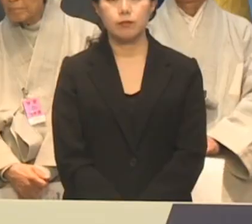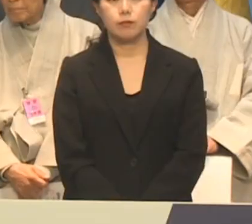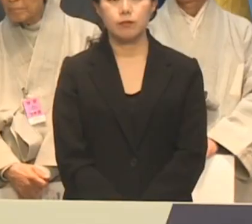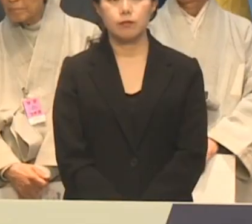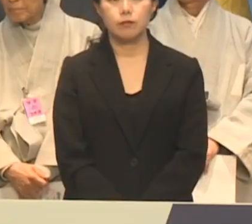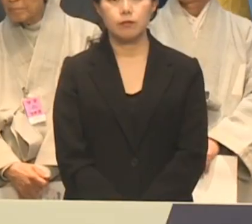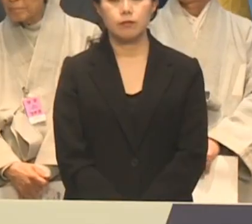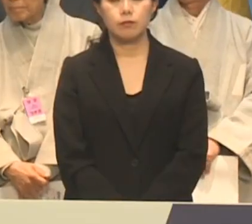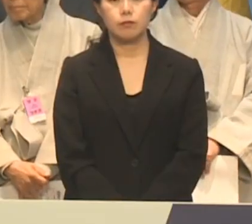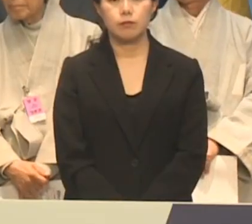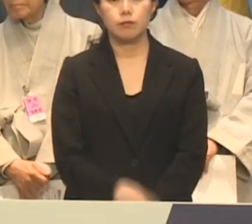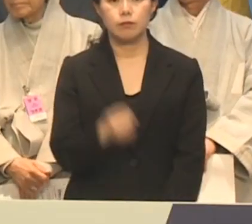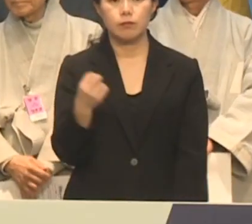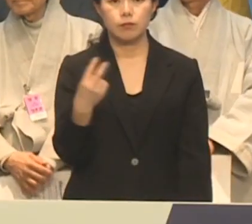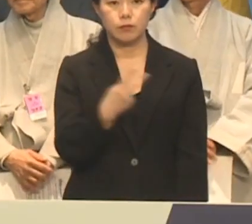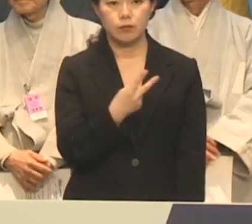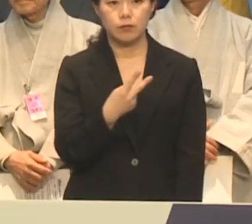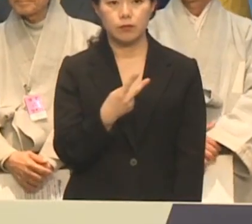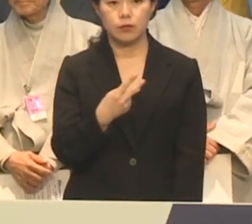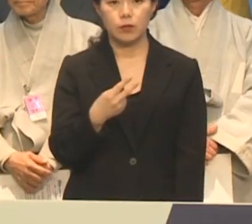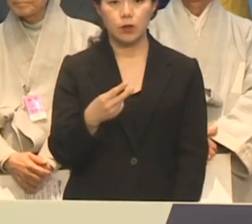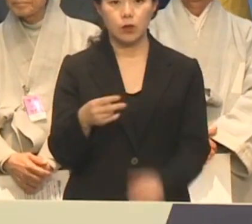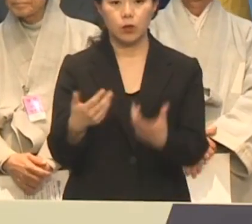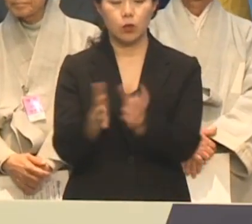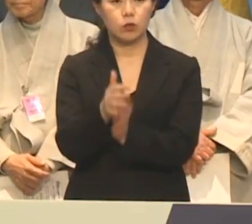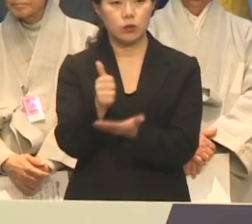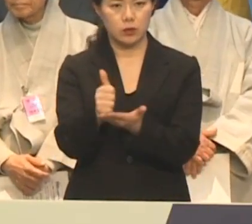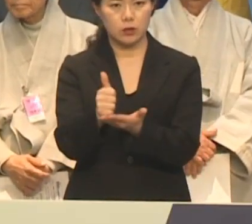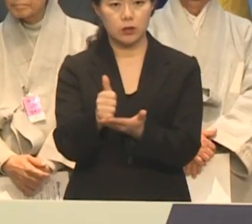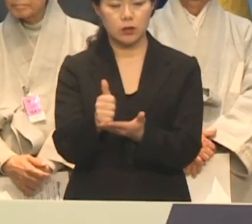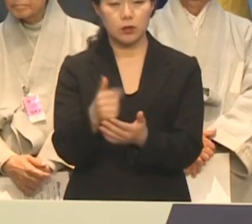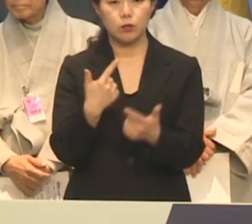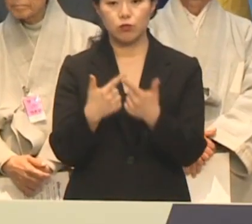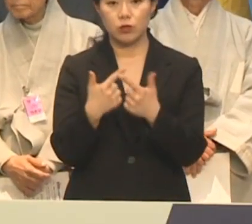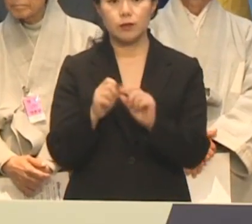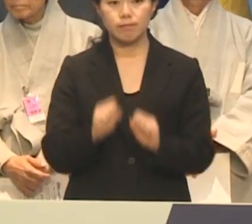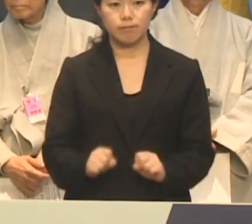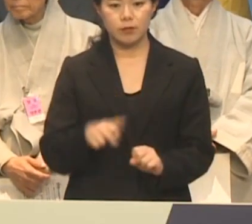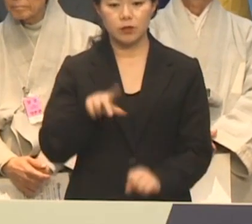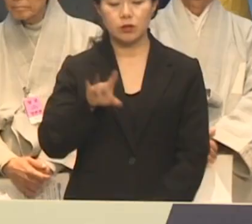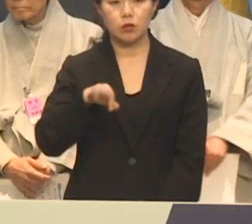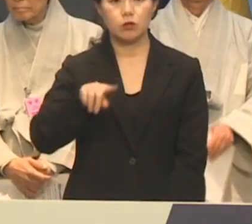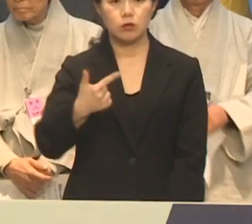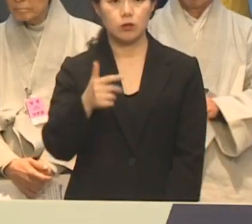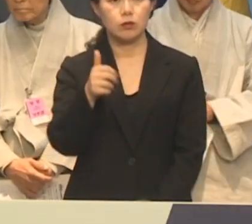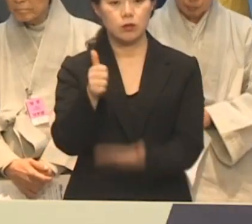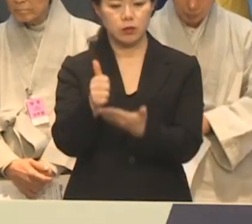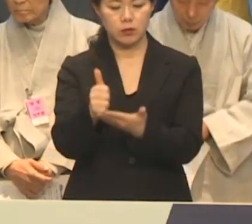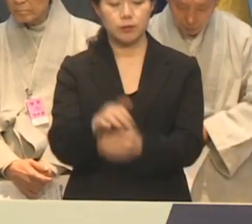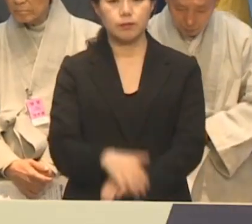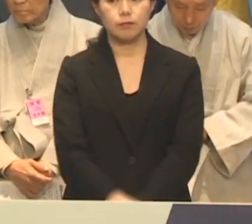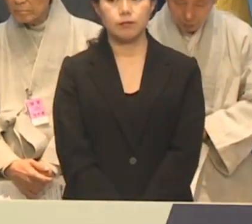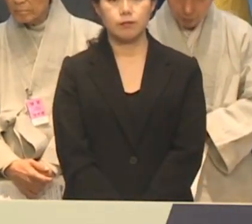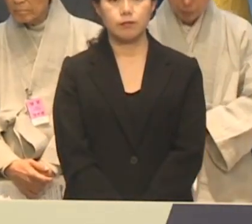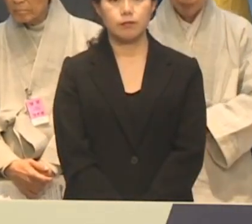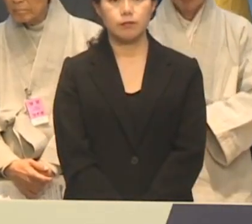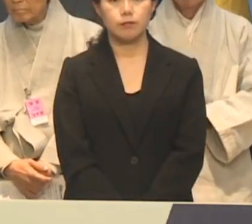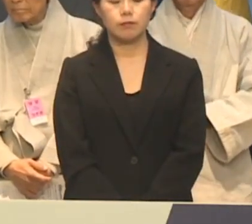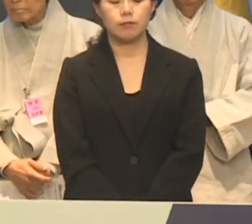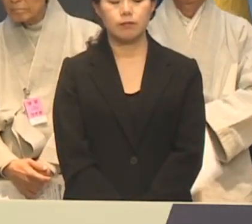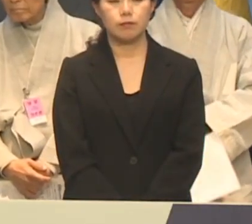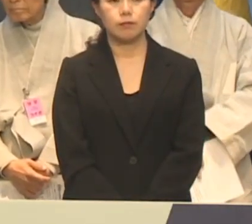또 실천불교 승가회 공동 의장이신 부산에 계시는데요. 정선 스님 함께 해주셨습니다.